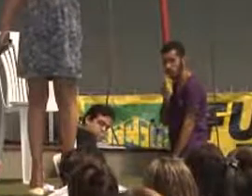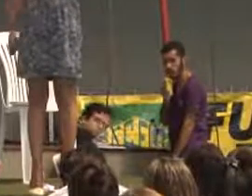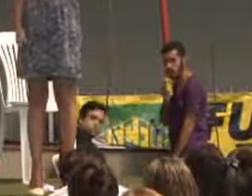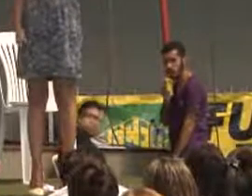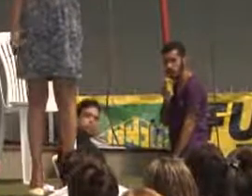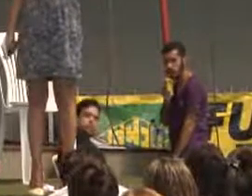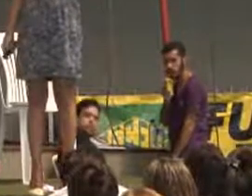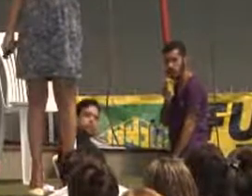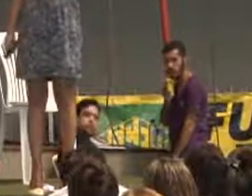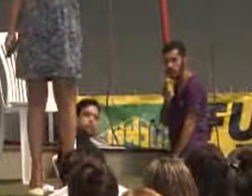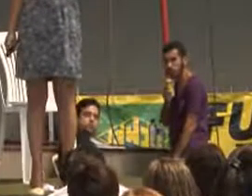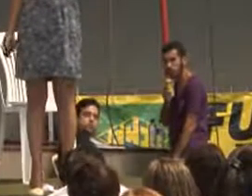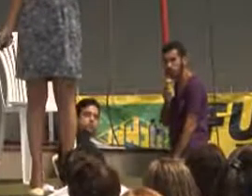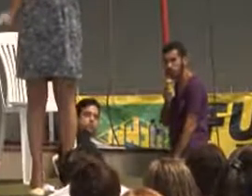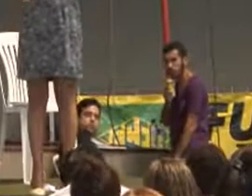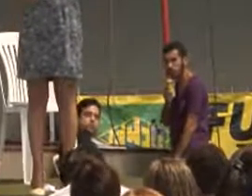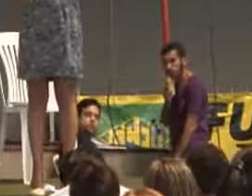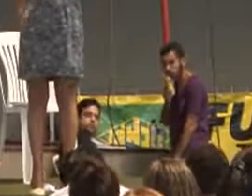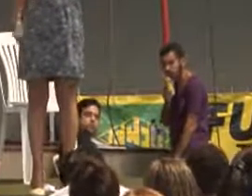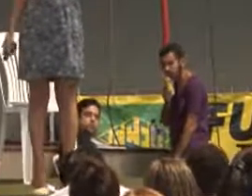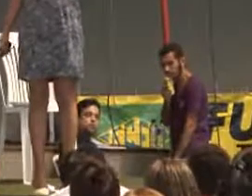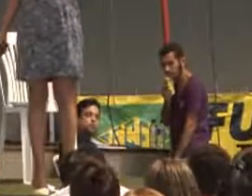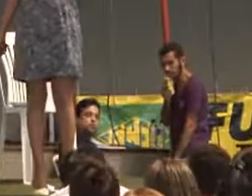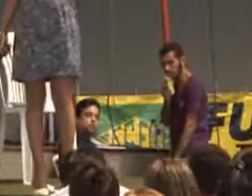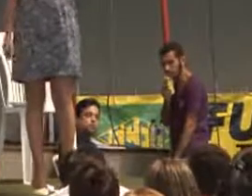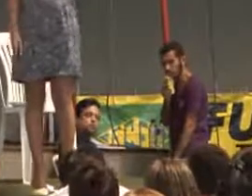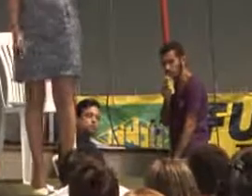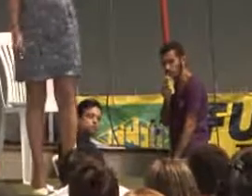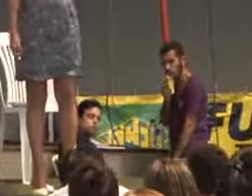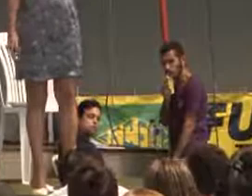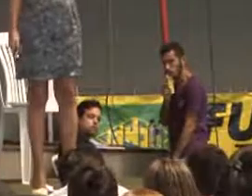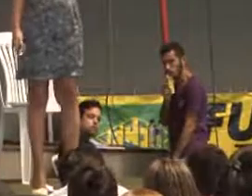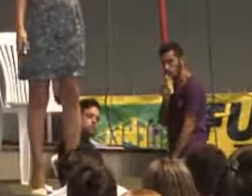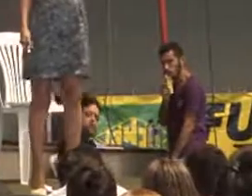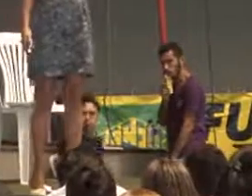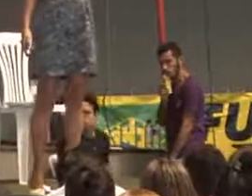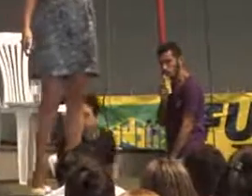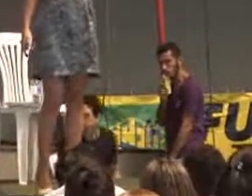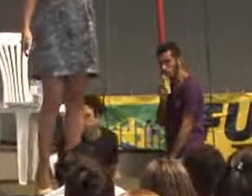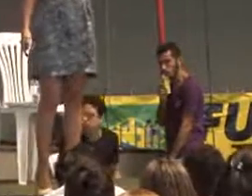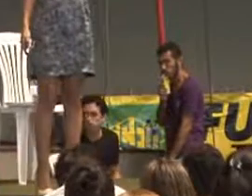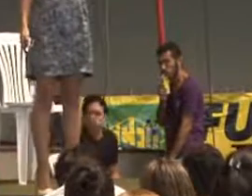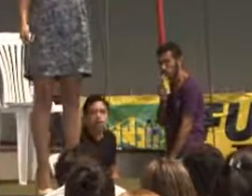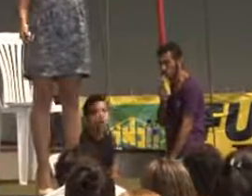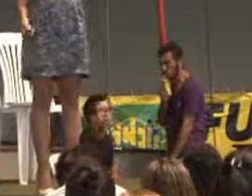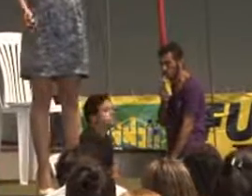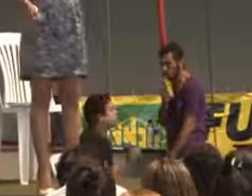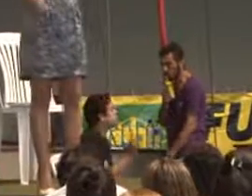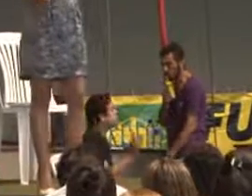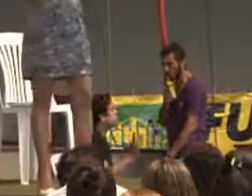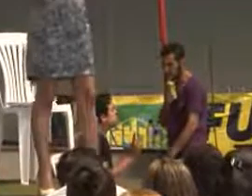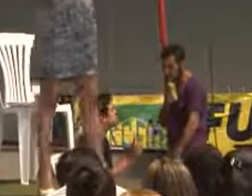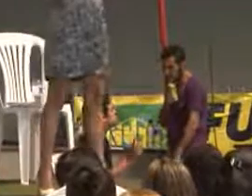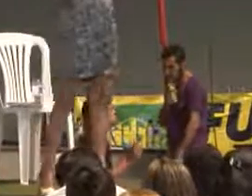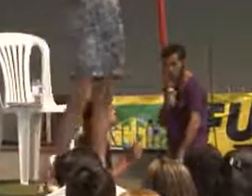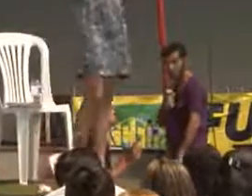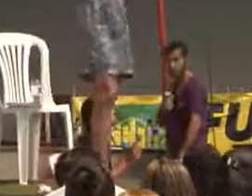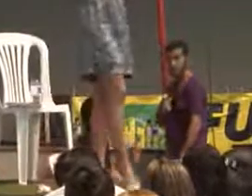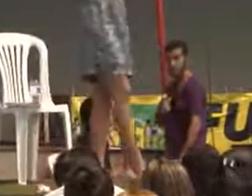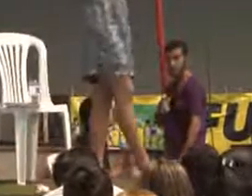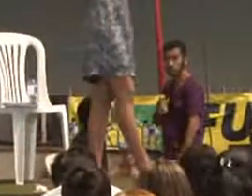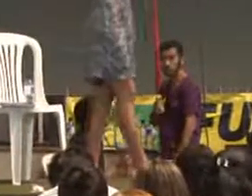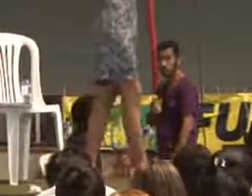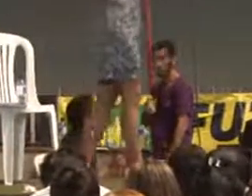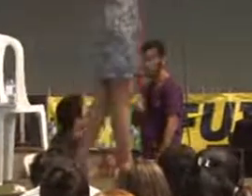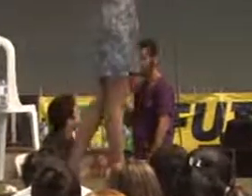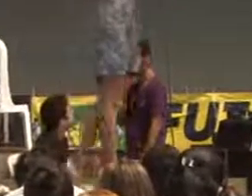à pergunta que eu transformei inicialmente um tema? Nós chamamos isso de brainstorm,